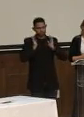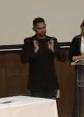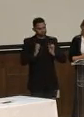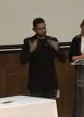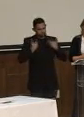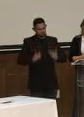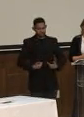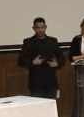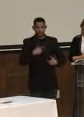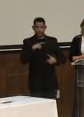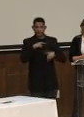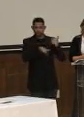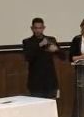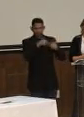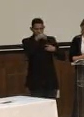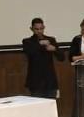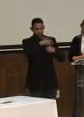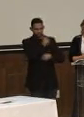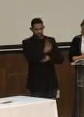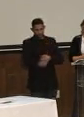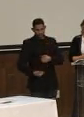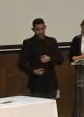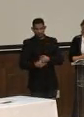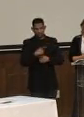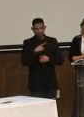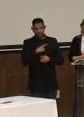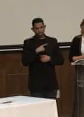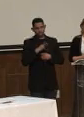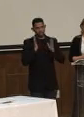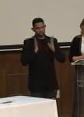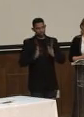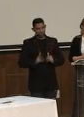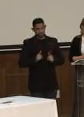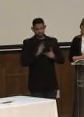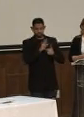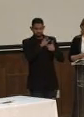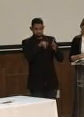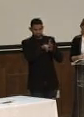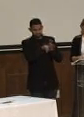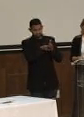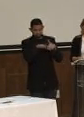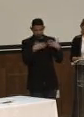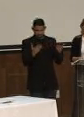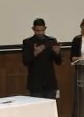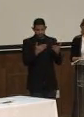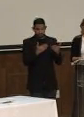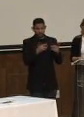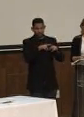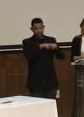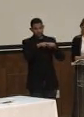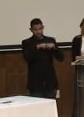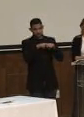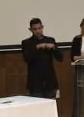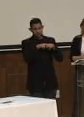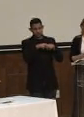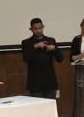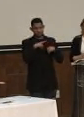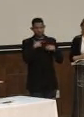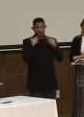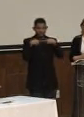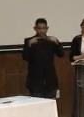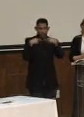carreira no serviço público é ilibada. E em relação a essas denúncias que